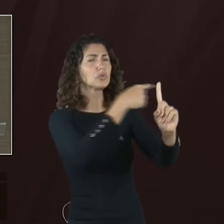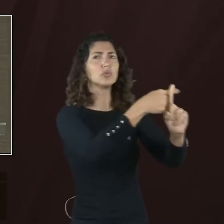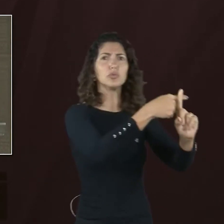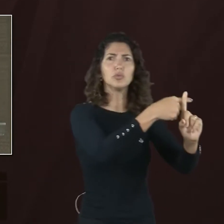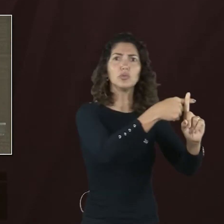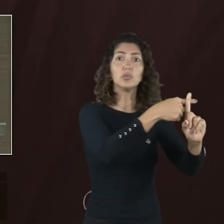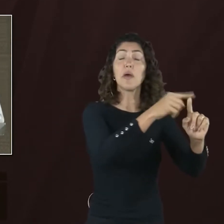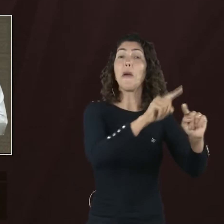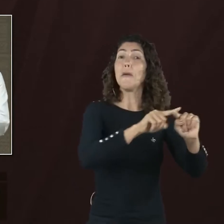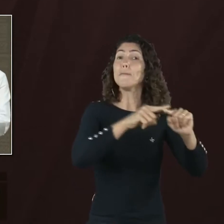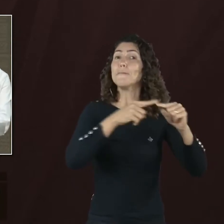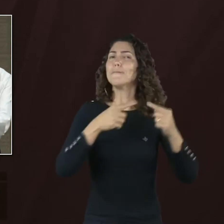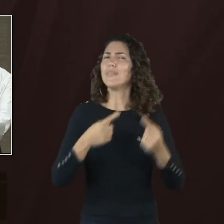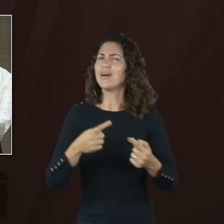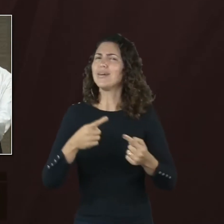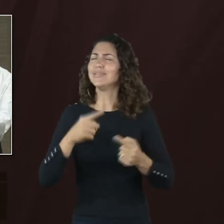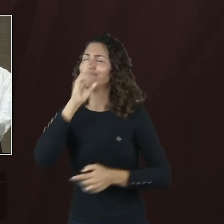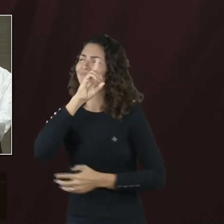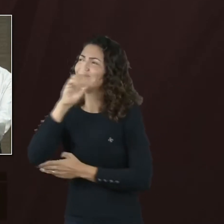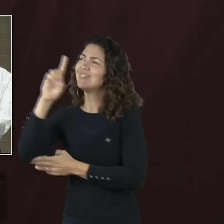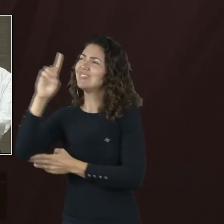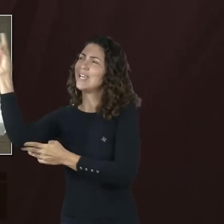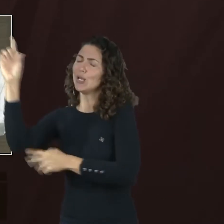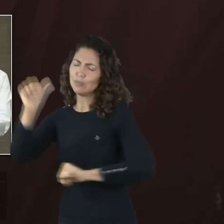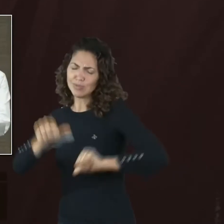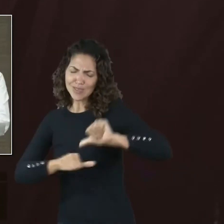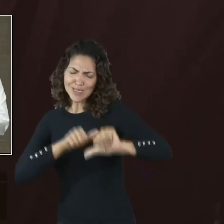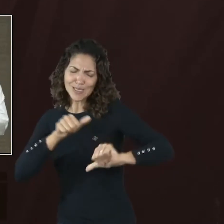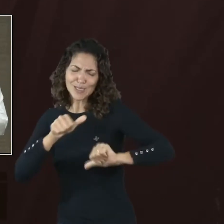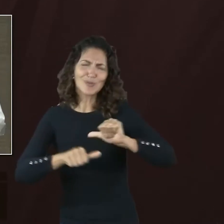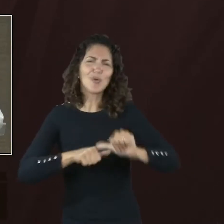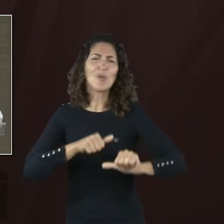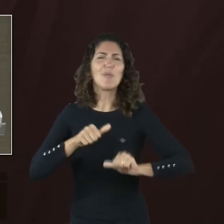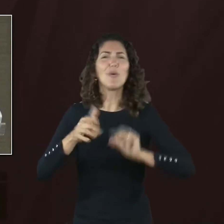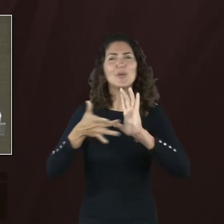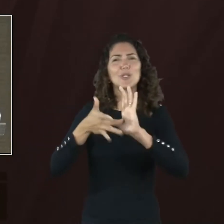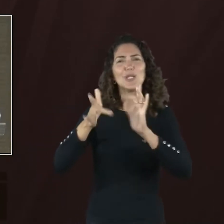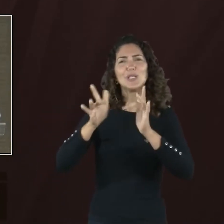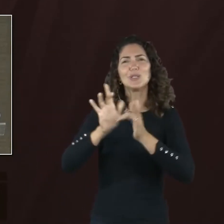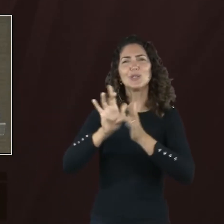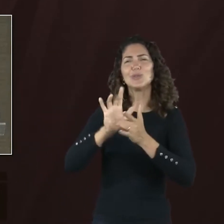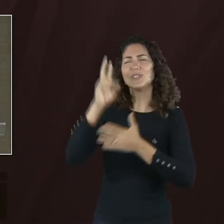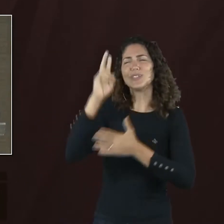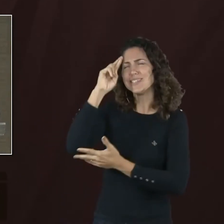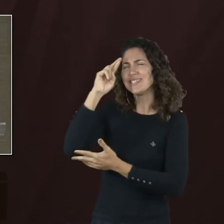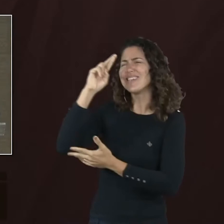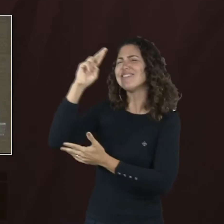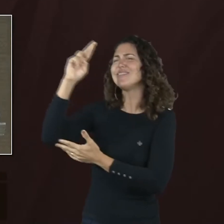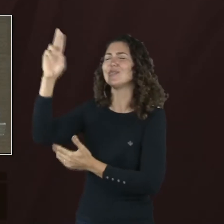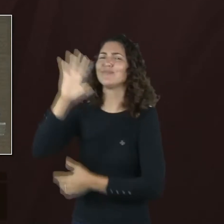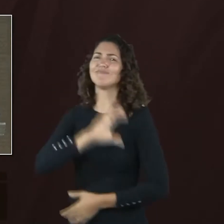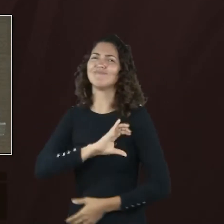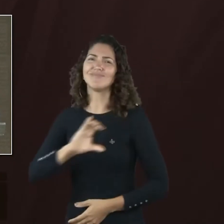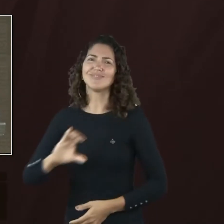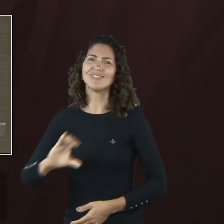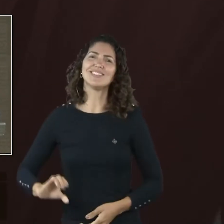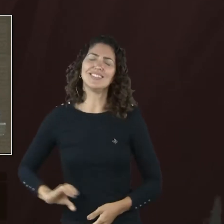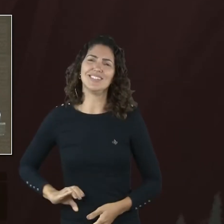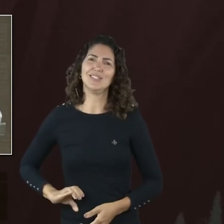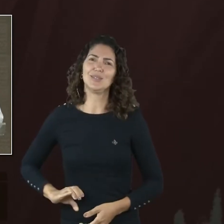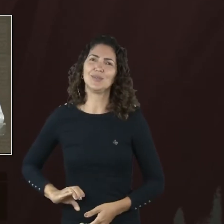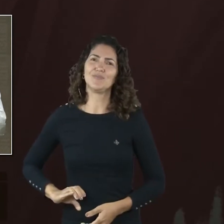Cristo. Deus o elevou ao céu, está sentado à direita de Deus,